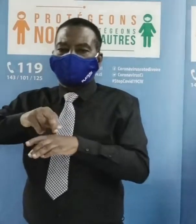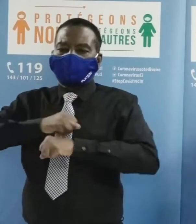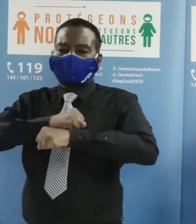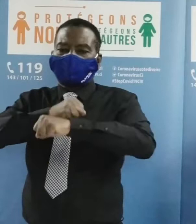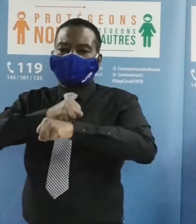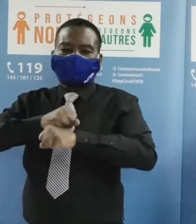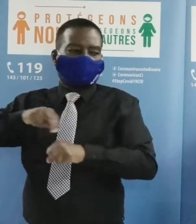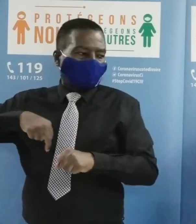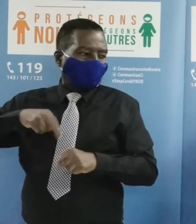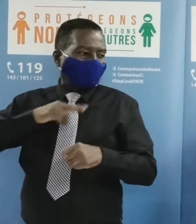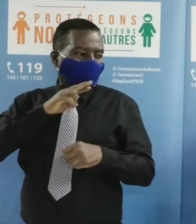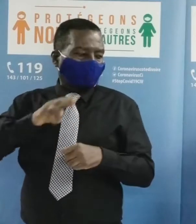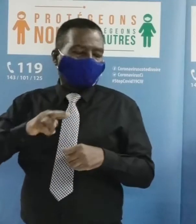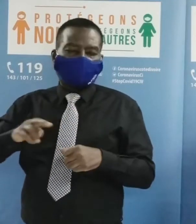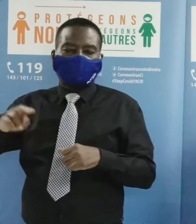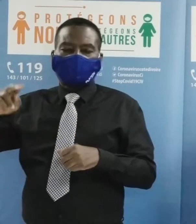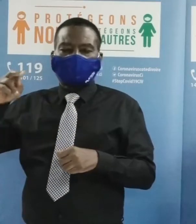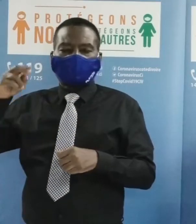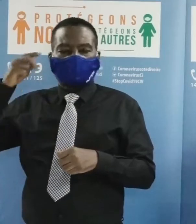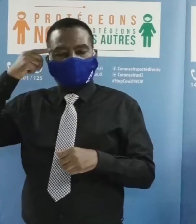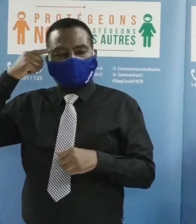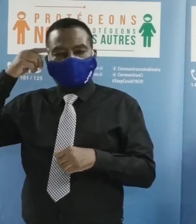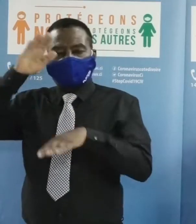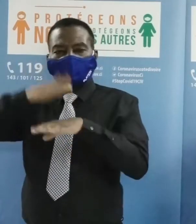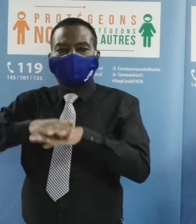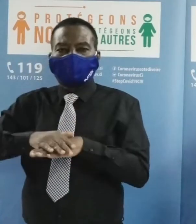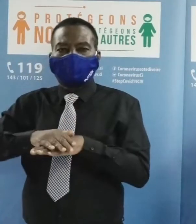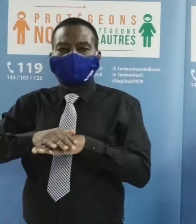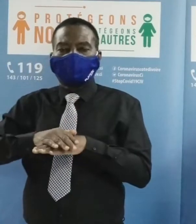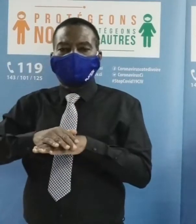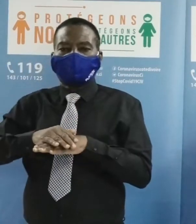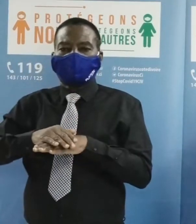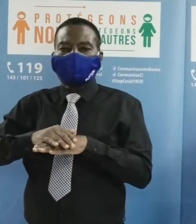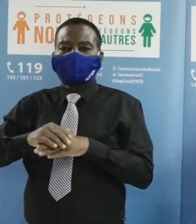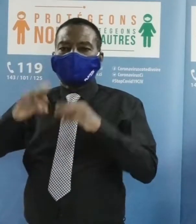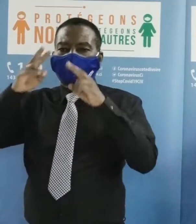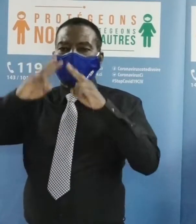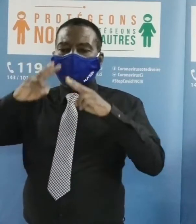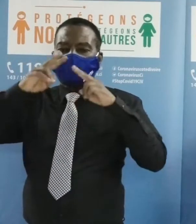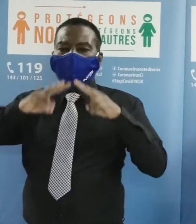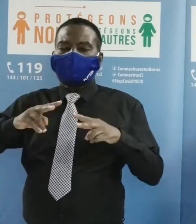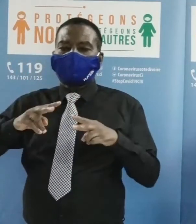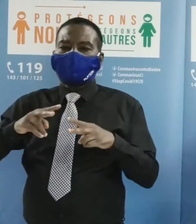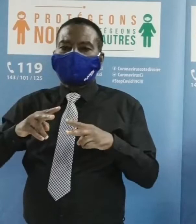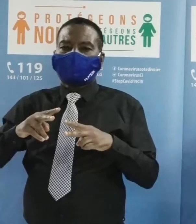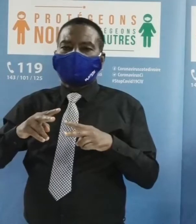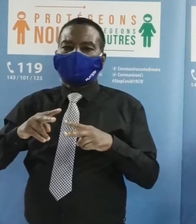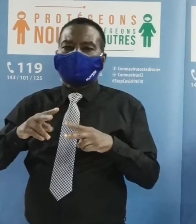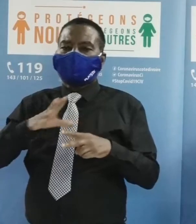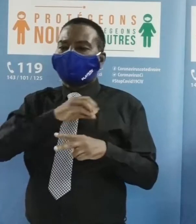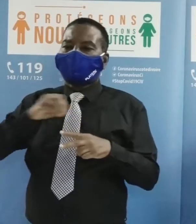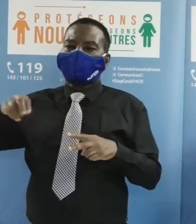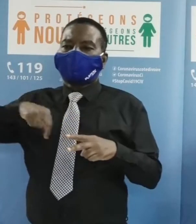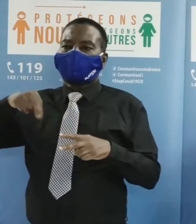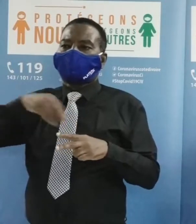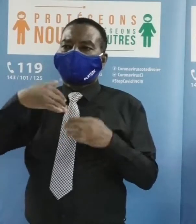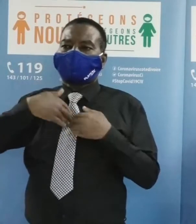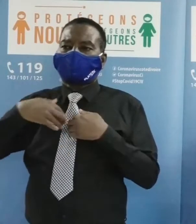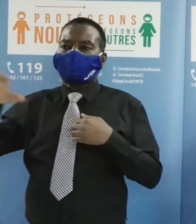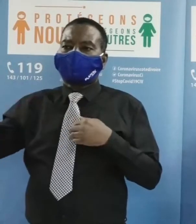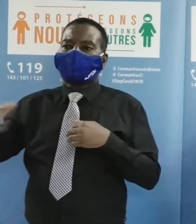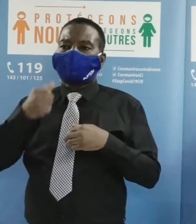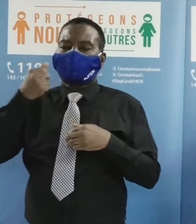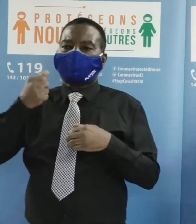nous nous sommes penchés sur les spécificités de la ville et nous avons eu à prendre